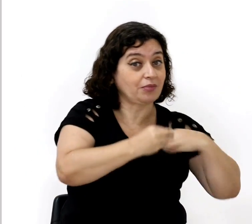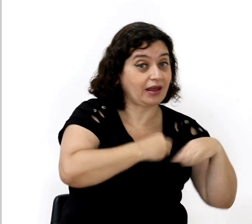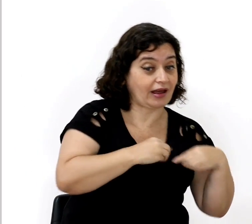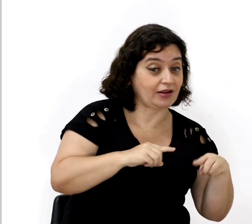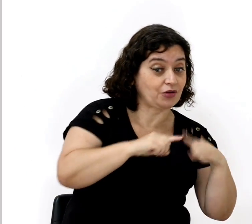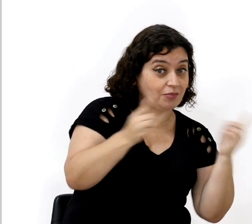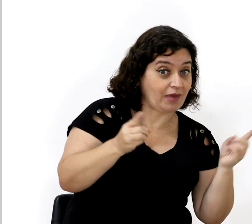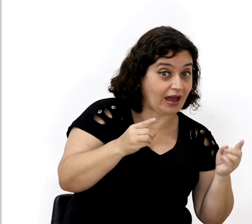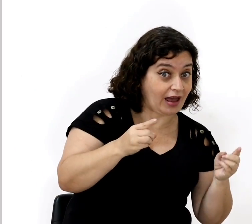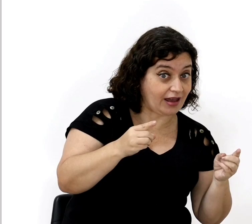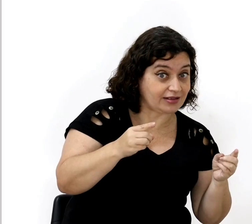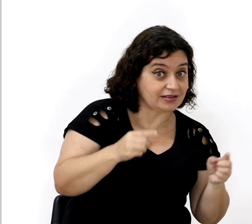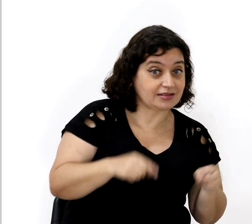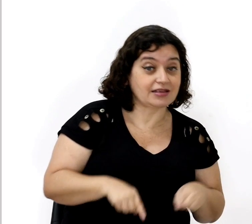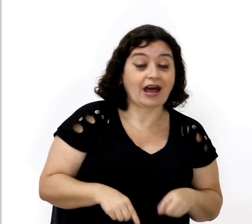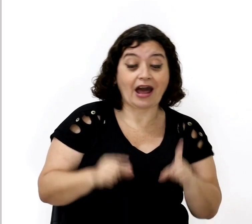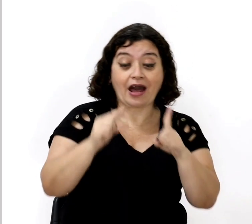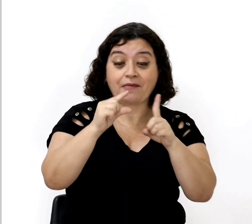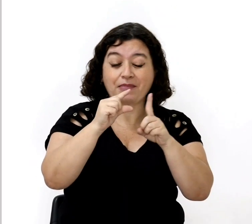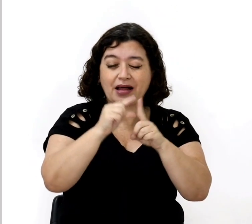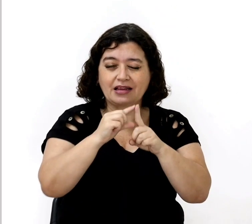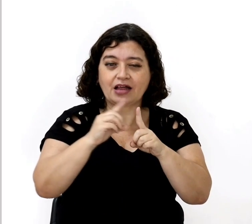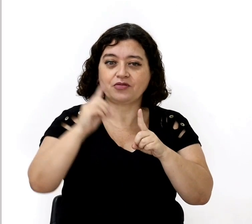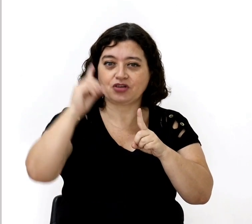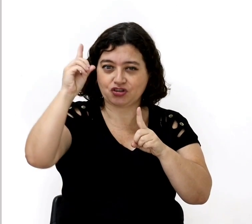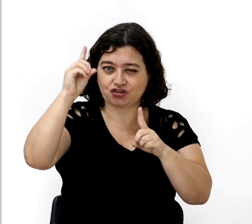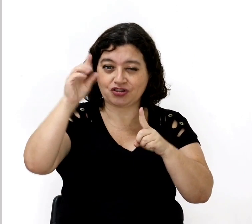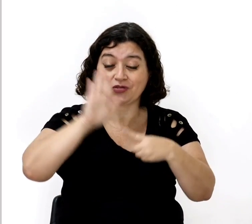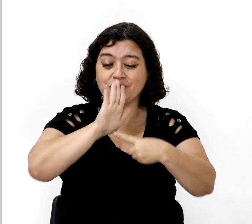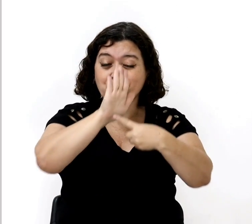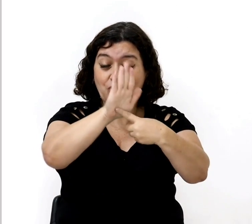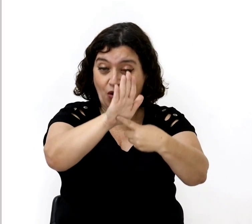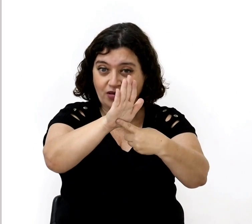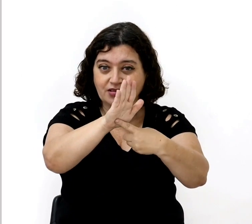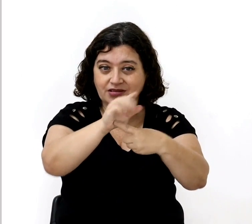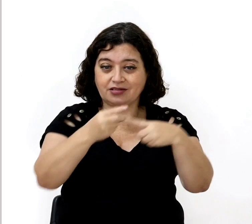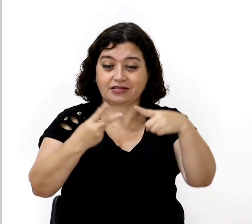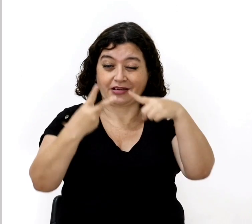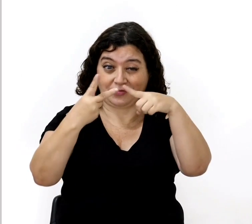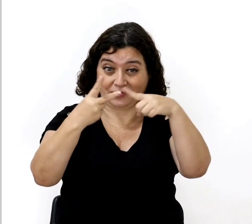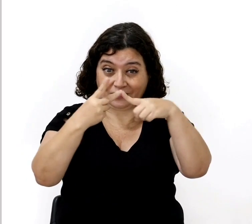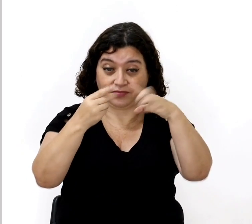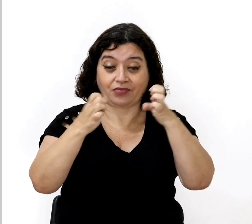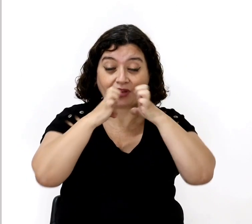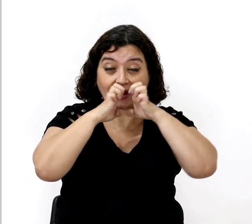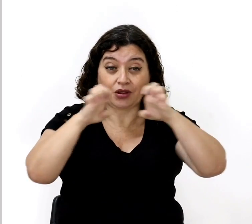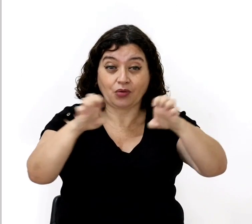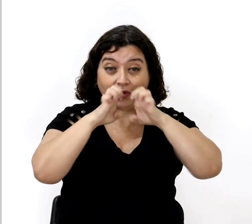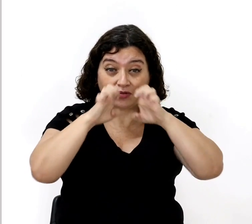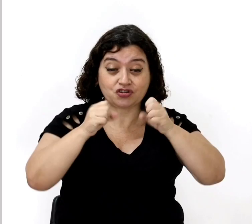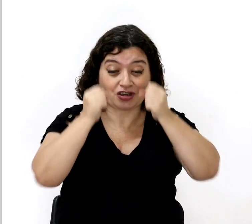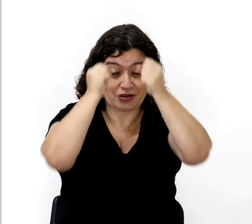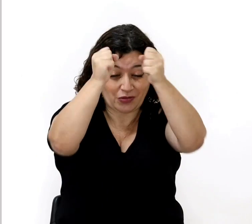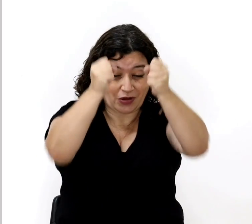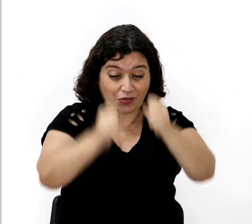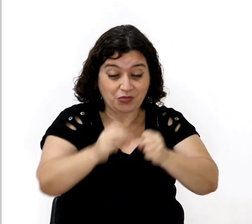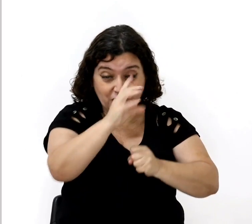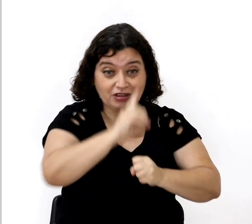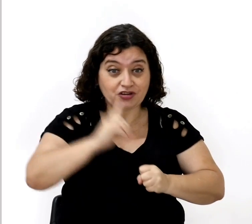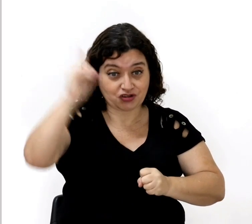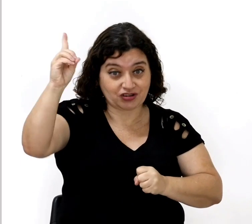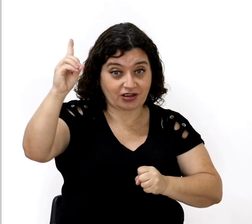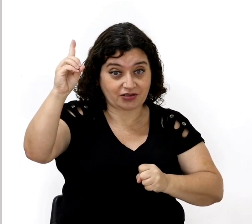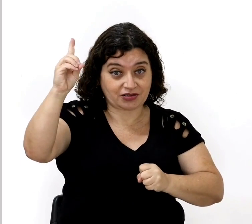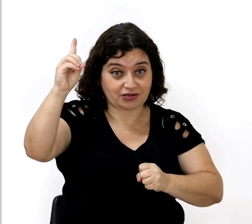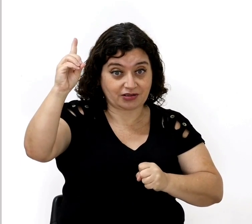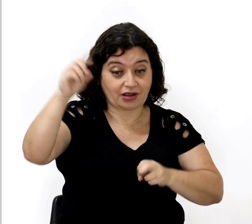lado, a palavra de Deus deixa clara, muito claro para a gente, que o Evangelho é o poder de Deus, então o